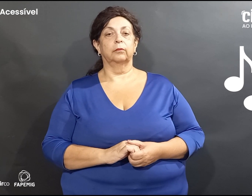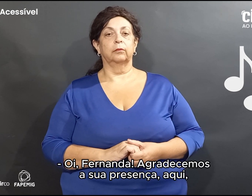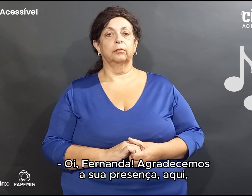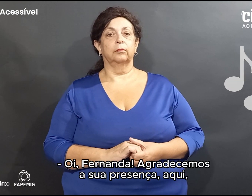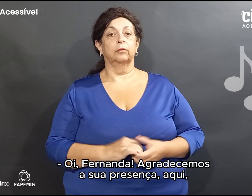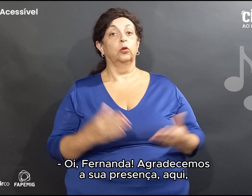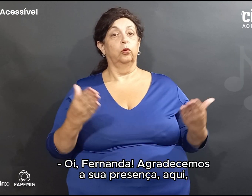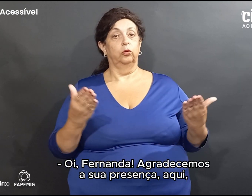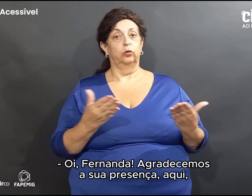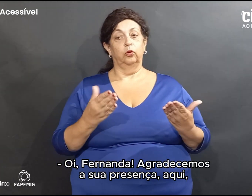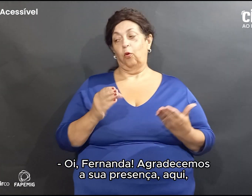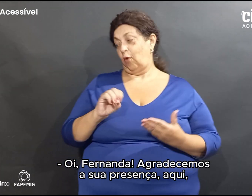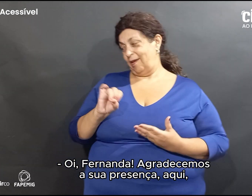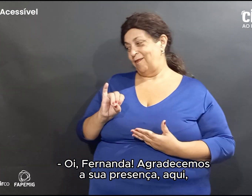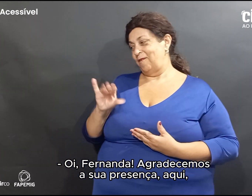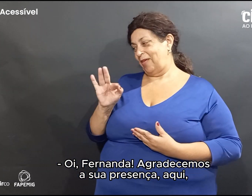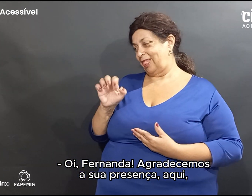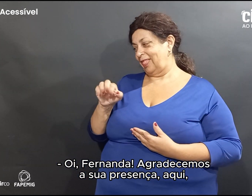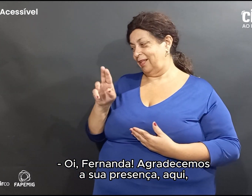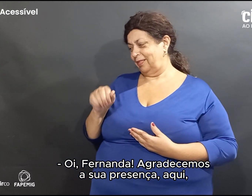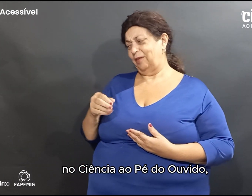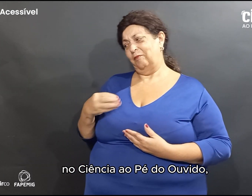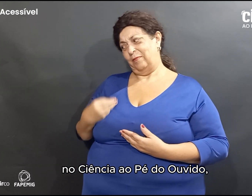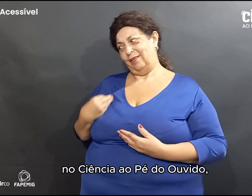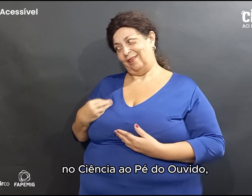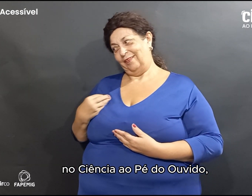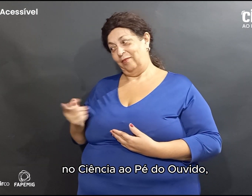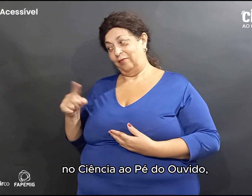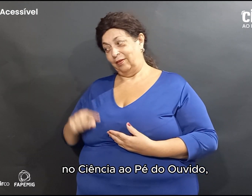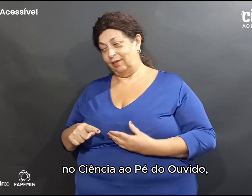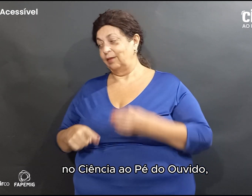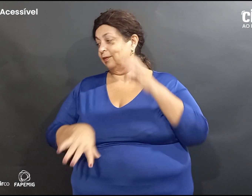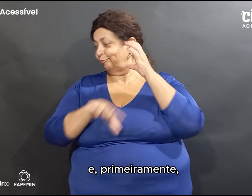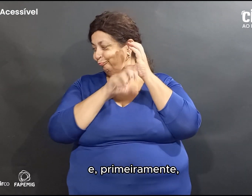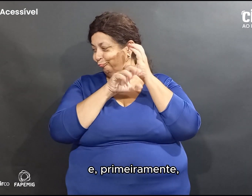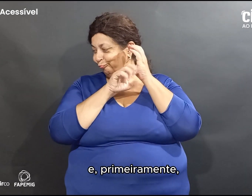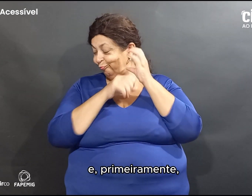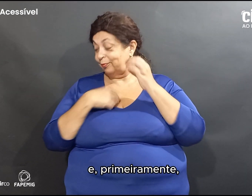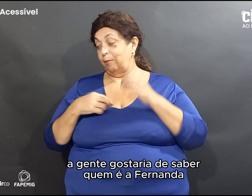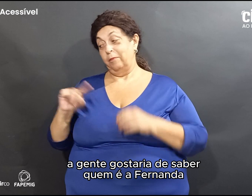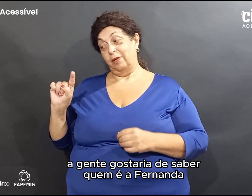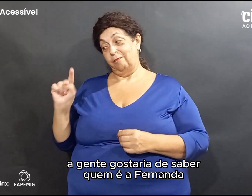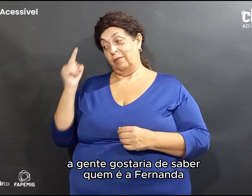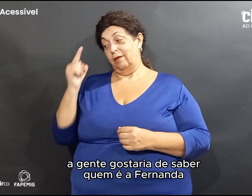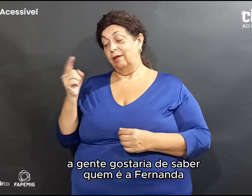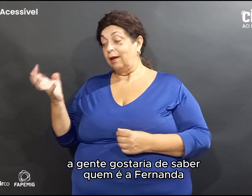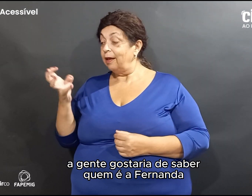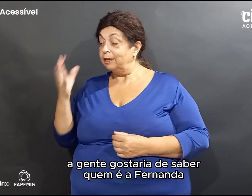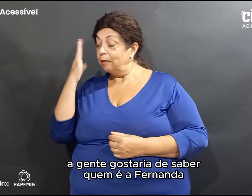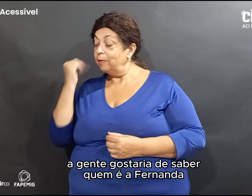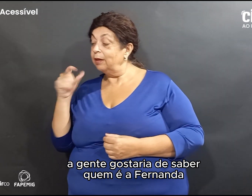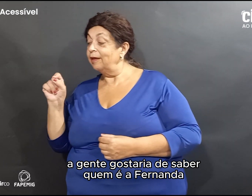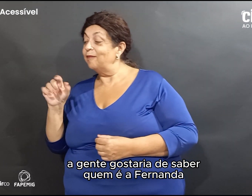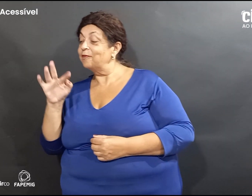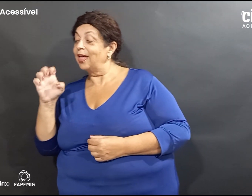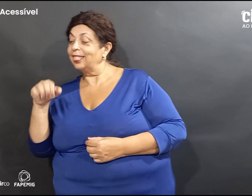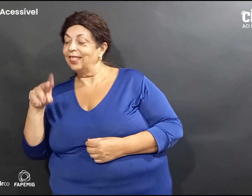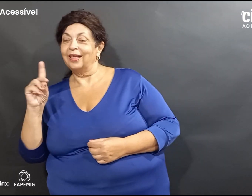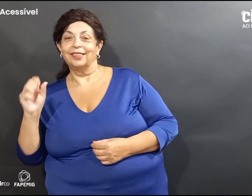Oi, Fernanda, agradecemos a sua presença aqui no Ciência ao Pé do Ouvido e, primeiramente, a gente gostaria de saber quem é a Fernanda